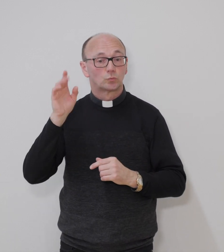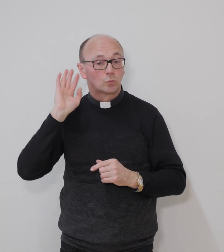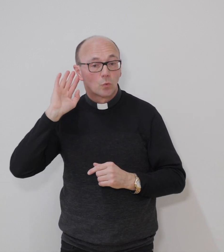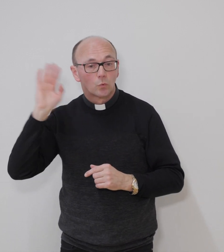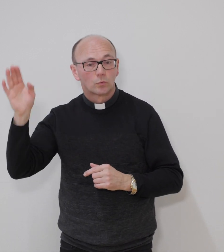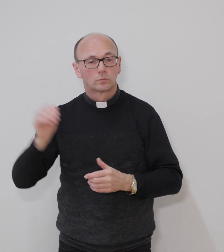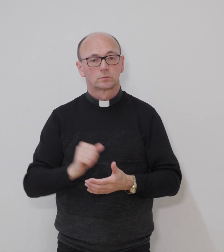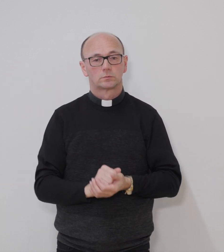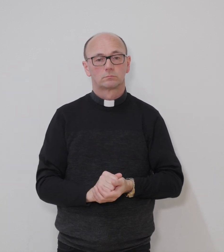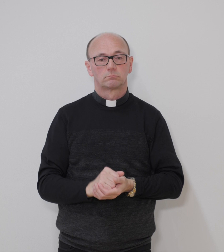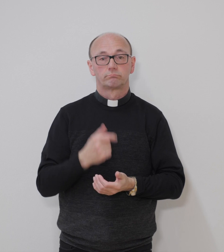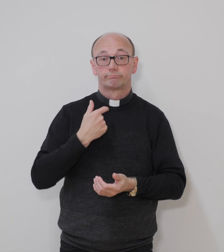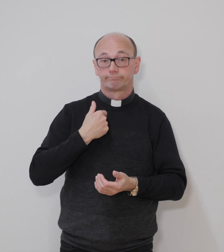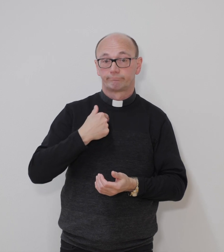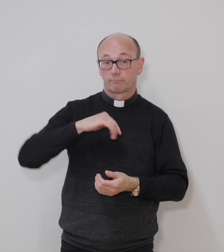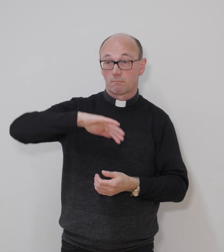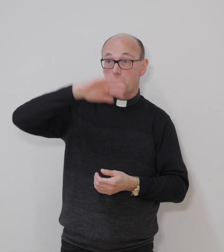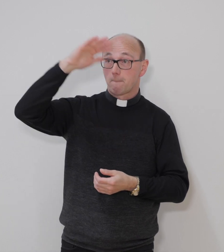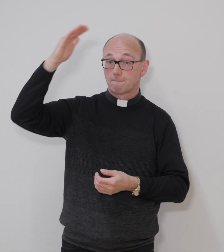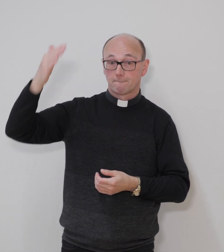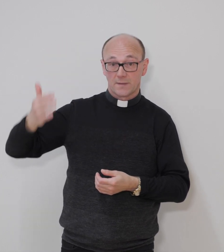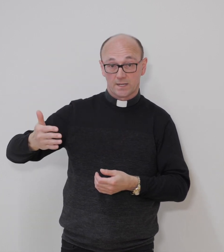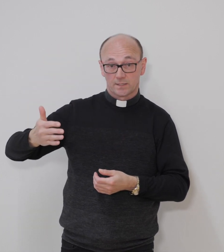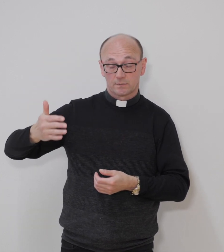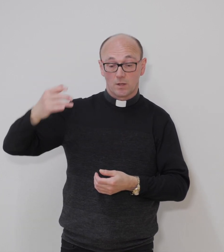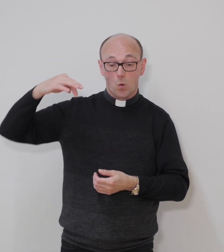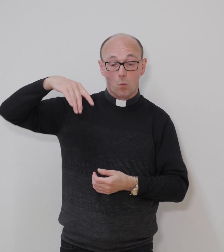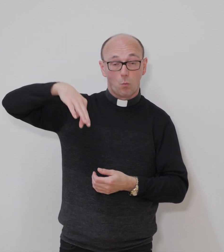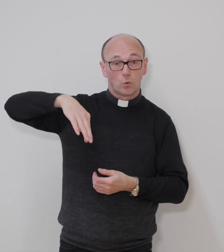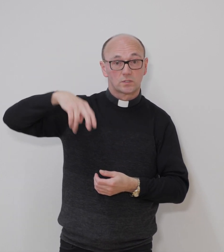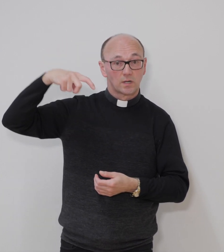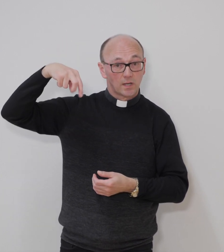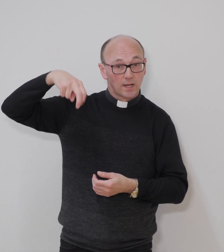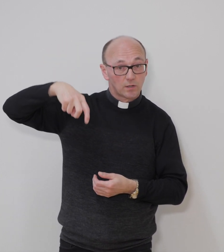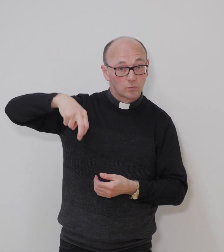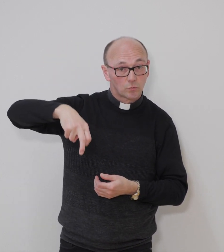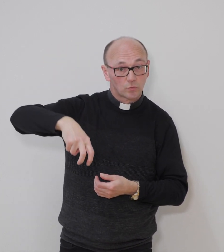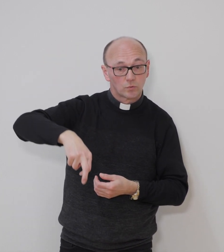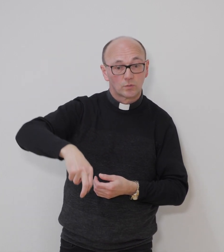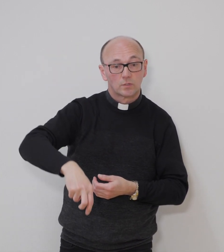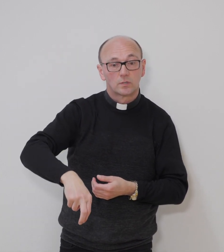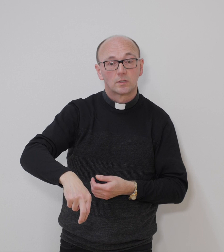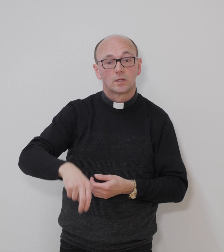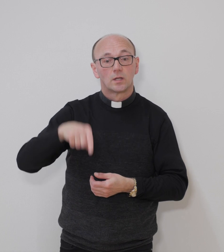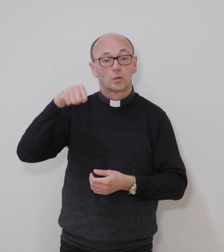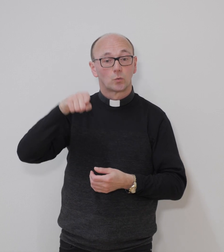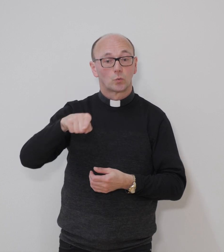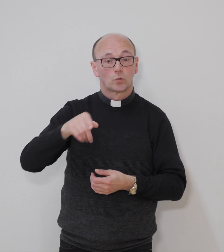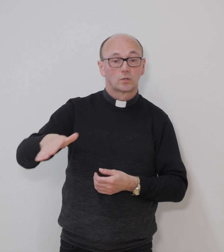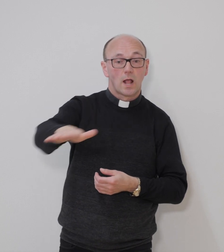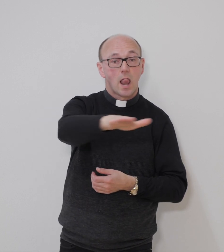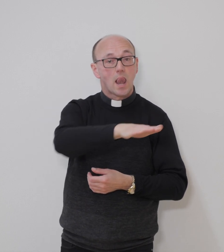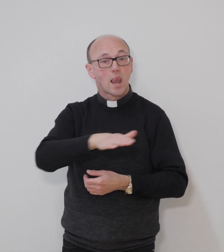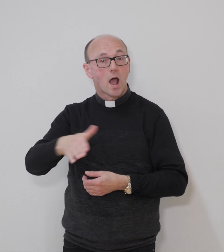Hilfe, und du hörtest meine Stimme. Bis zu den Wurzeln der Berge bin ich hinabgestiegen in